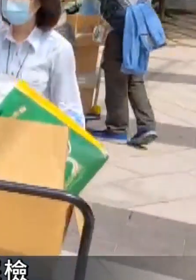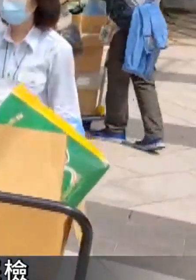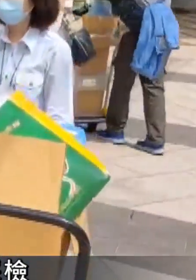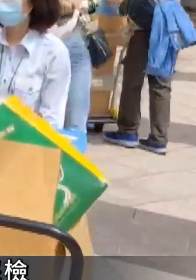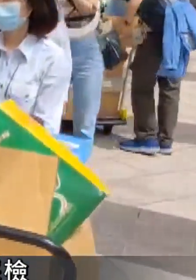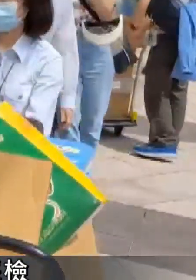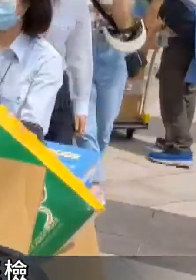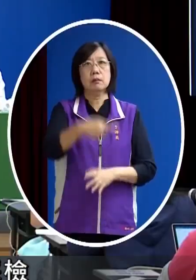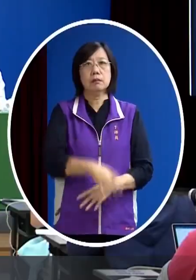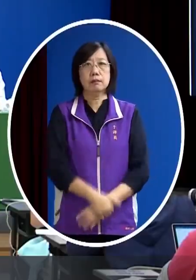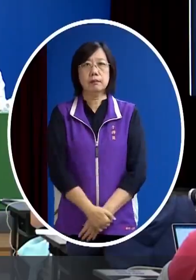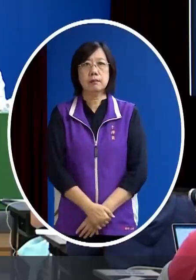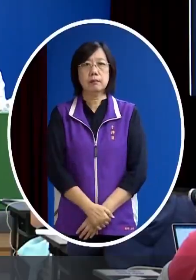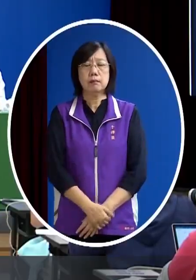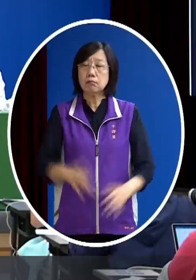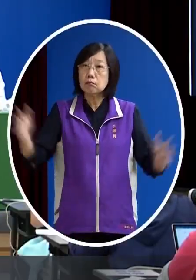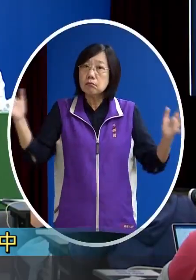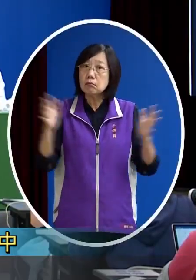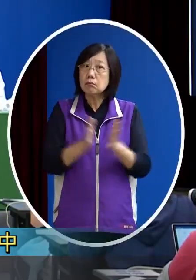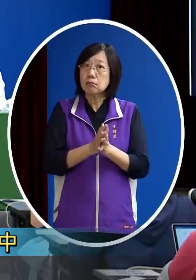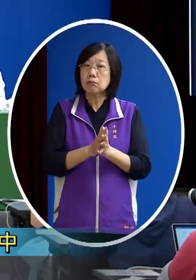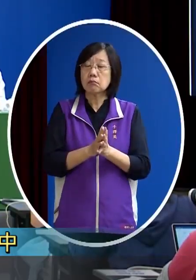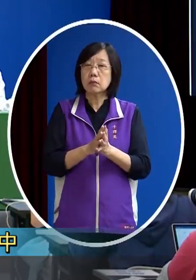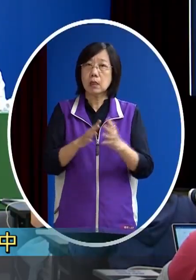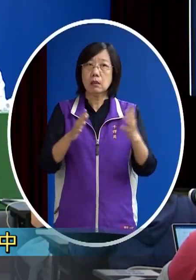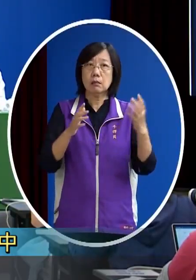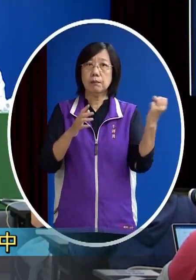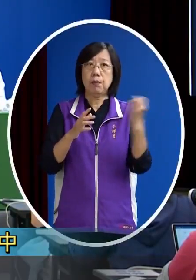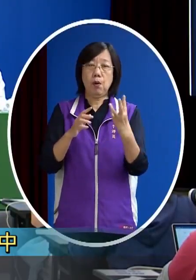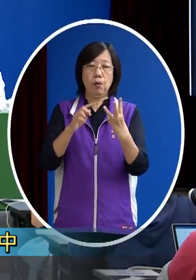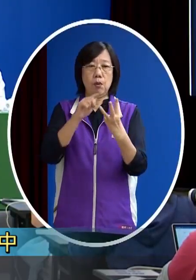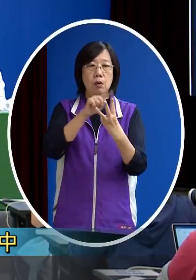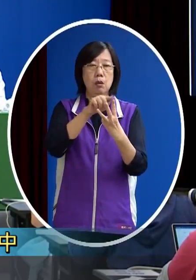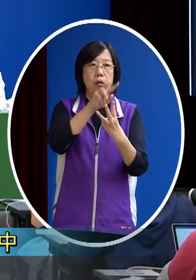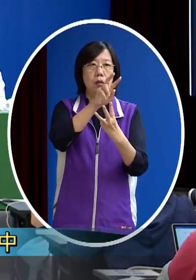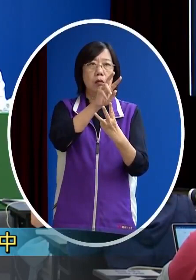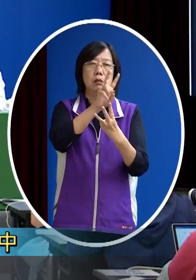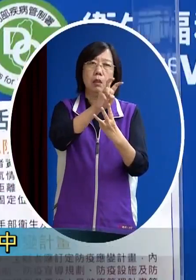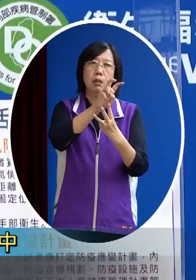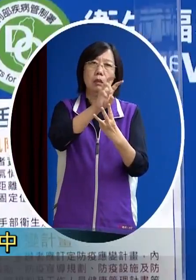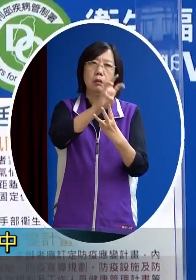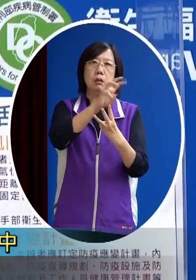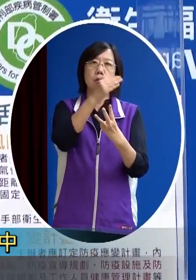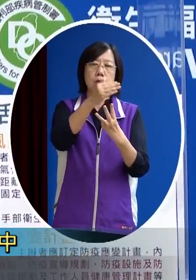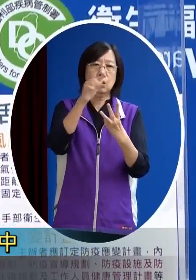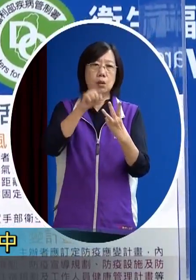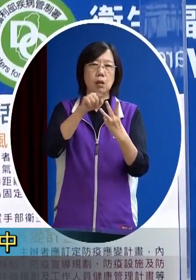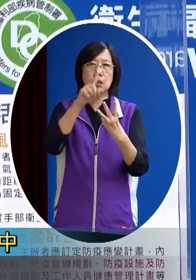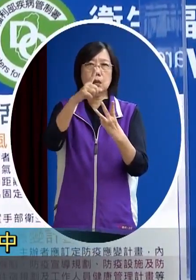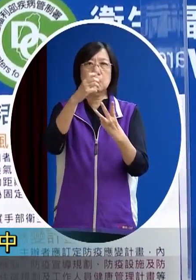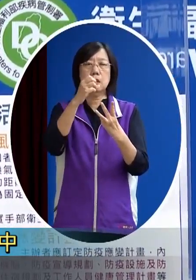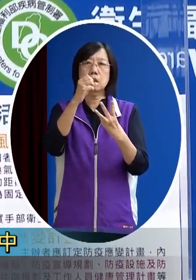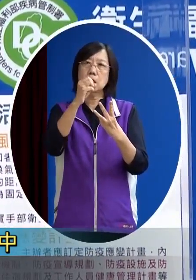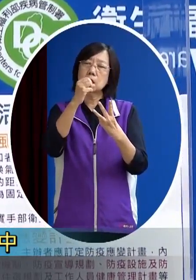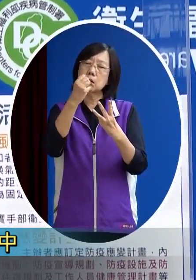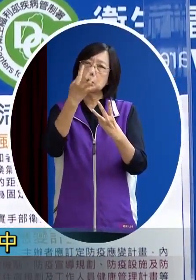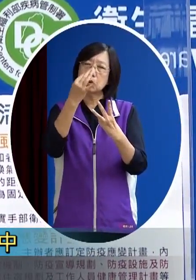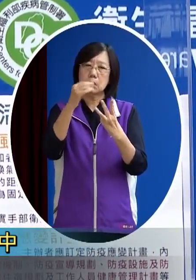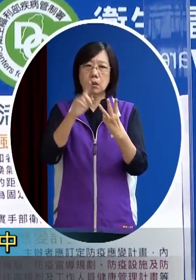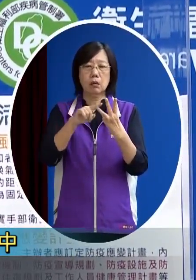阴性。 总共我们有3波，第一波39件，第二波103件，那第3波有2天，总共采了432件。那